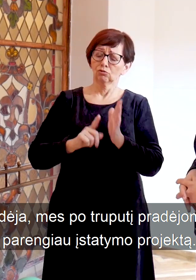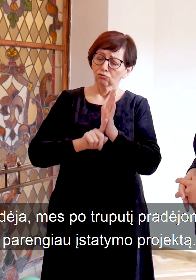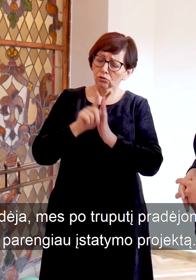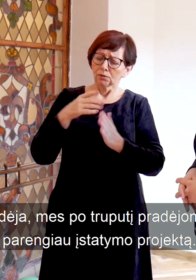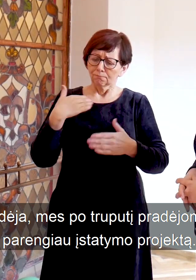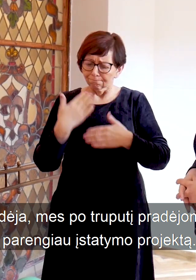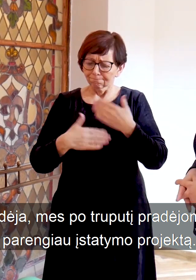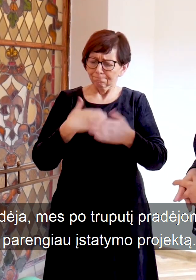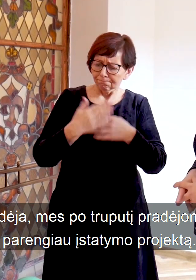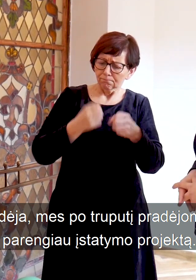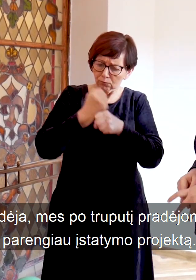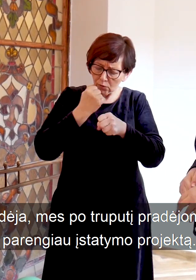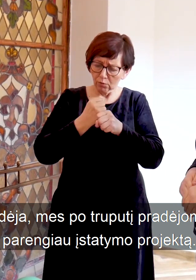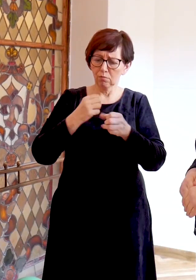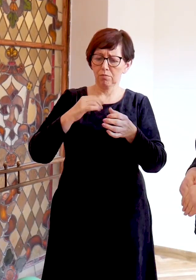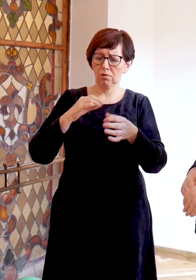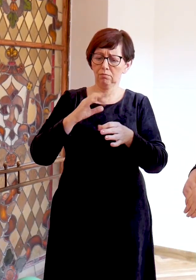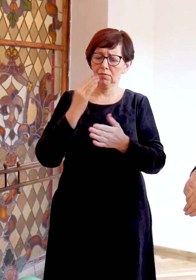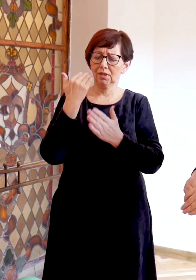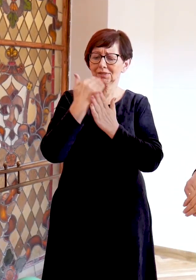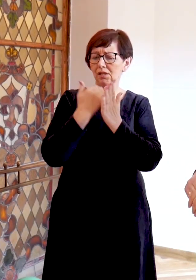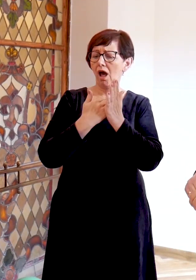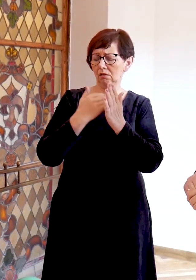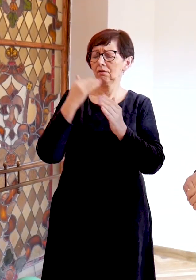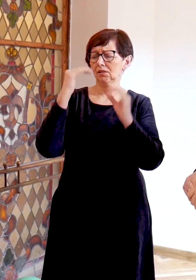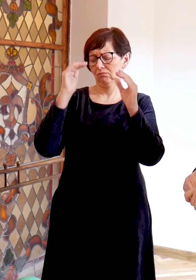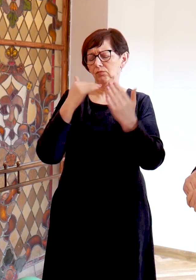ir parengiau įstatymo projektą.